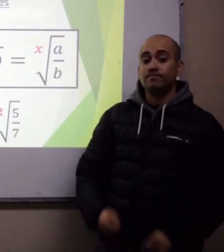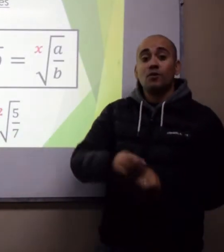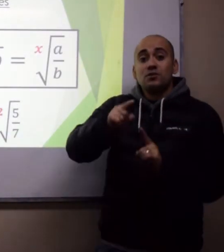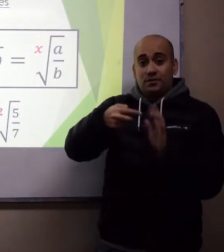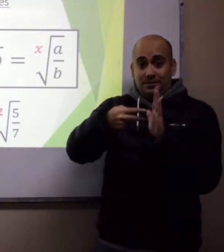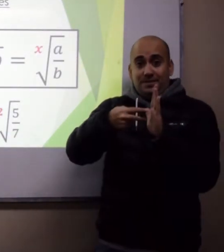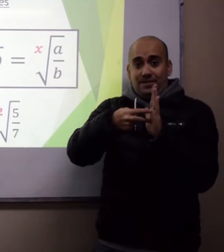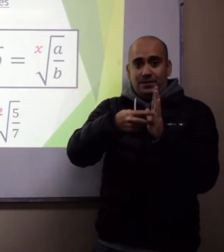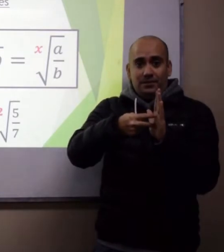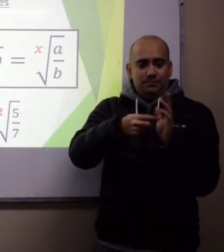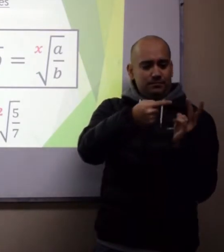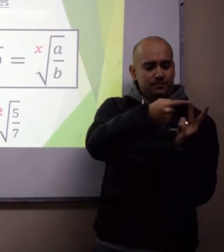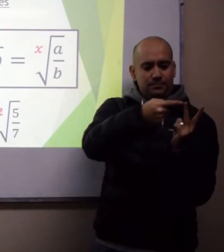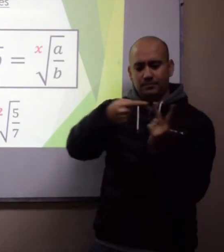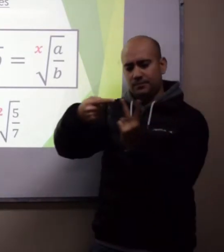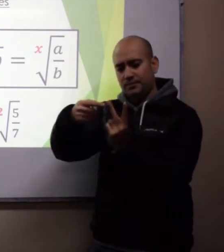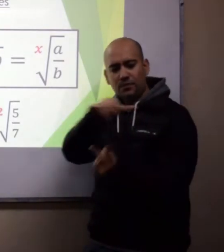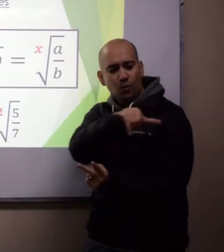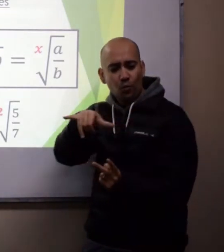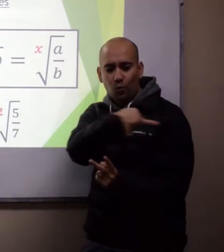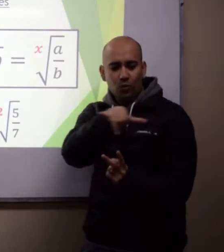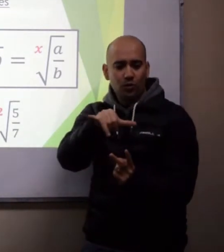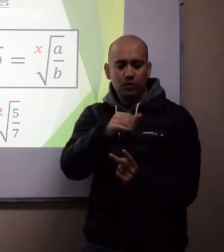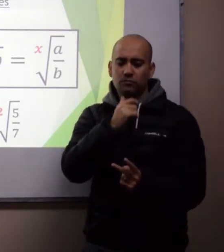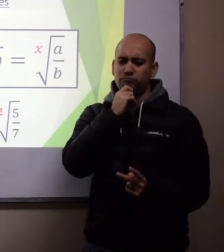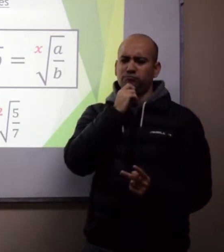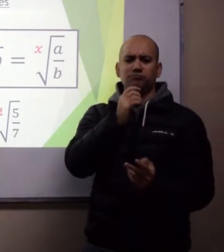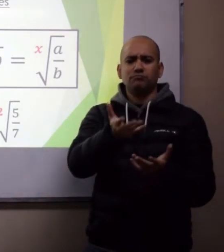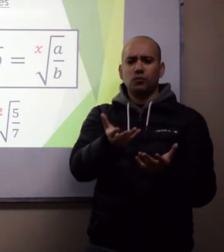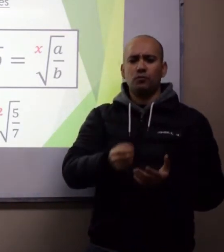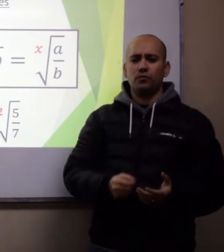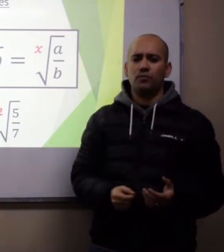División de raíces con igual índice.